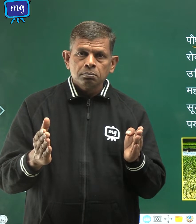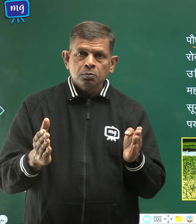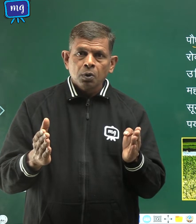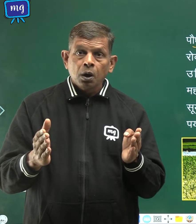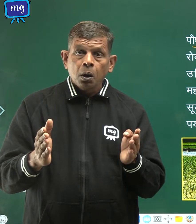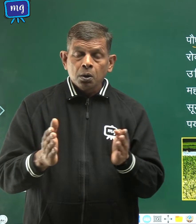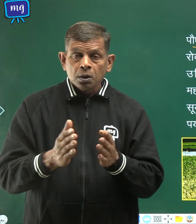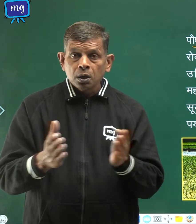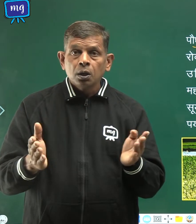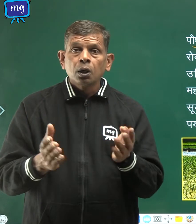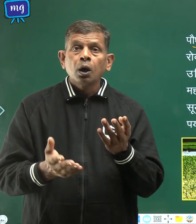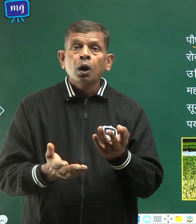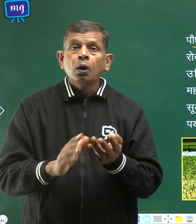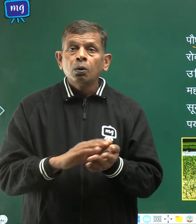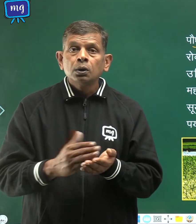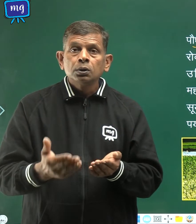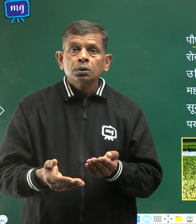घने होने से